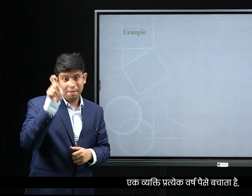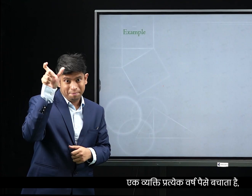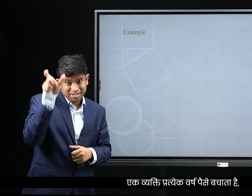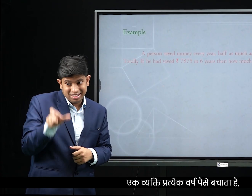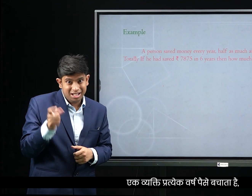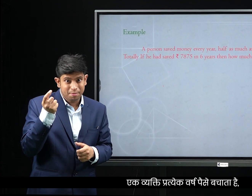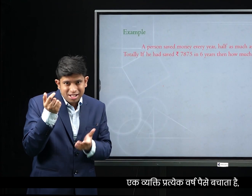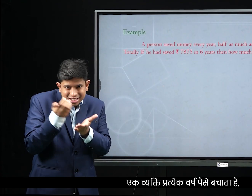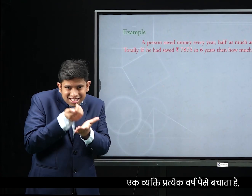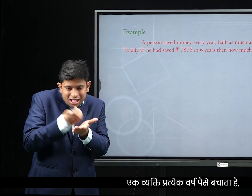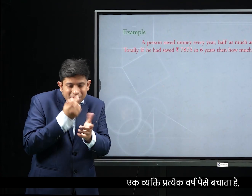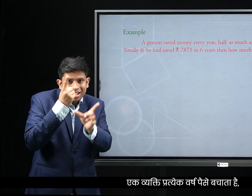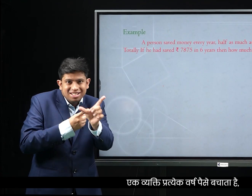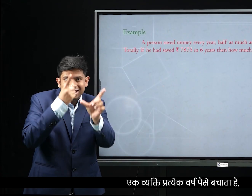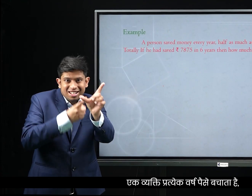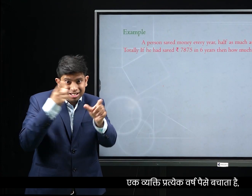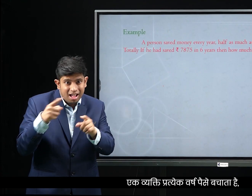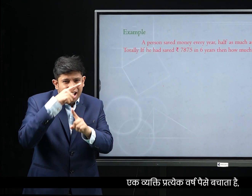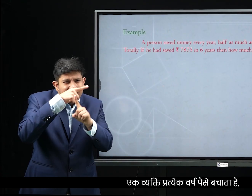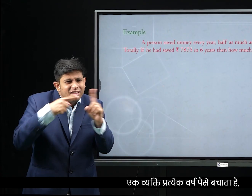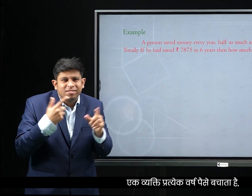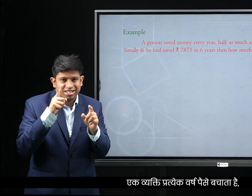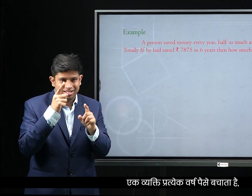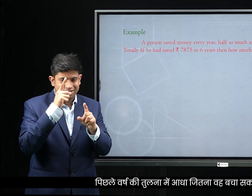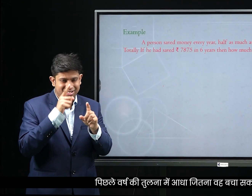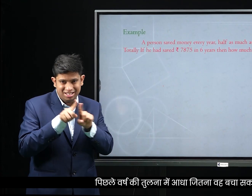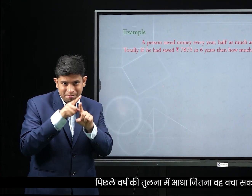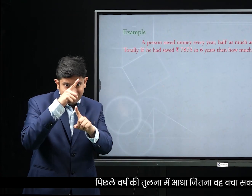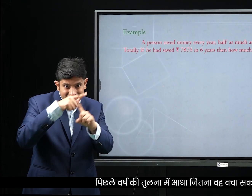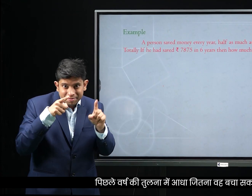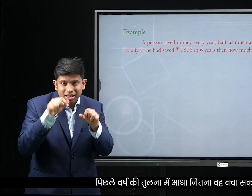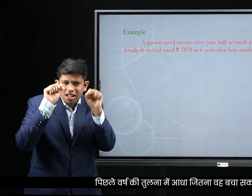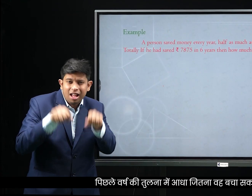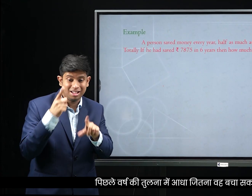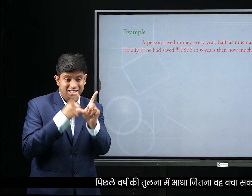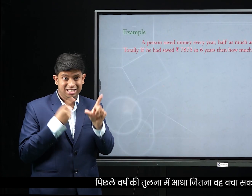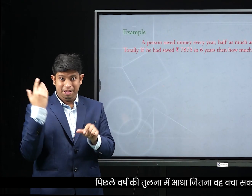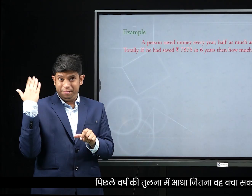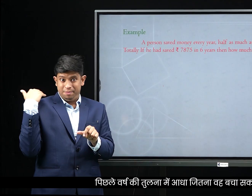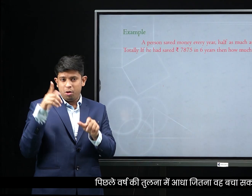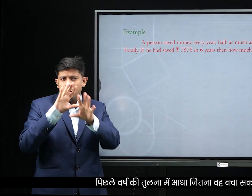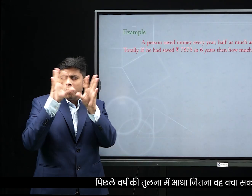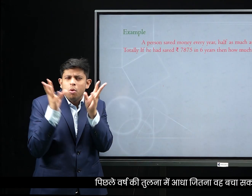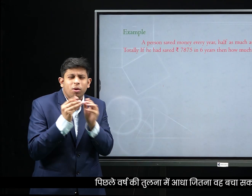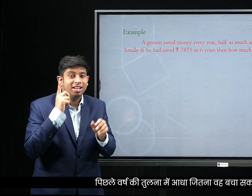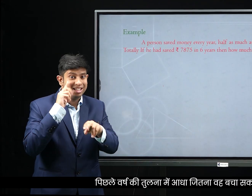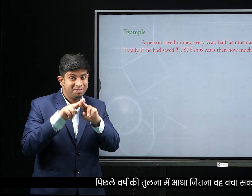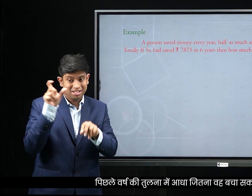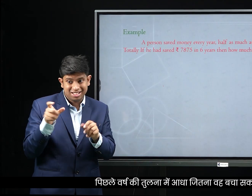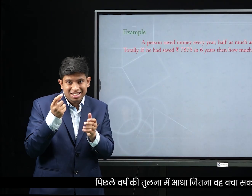एक व्यक्ति प्रत्येक वर्ष पैसे बचाता है। पिछले वर्ष की तुलना में आधा जितना वह बचा सकता